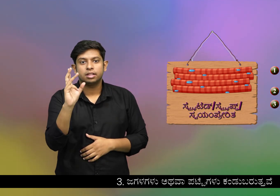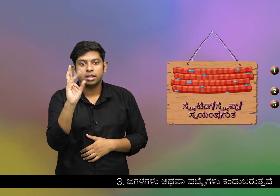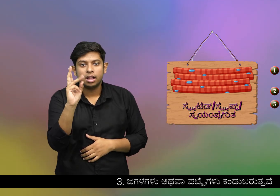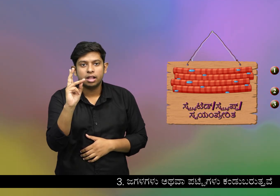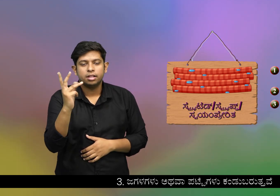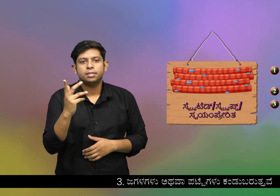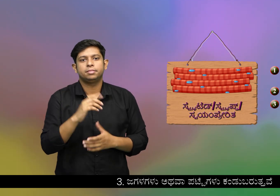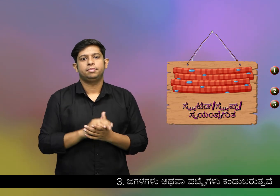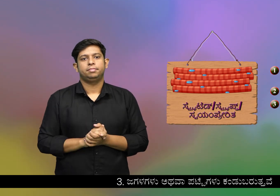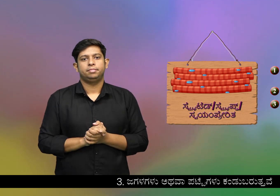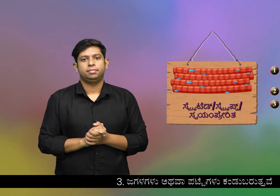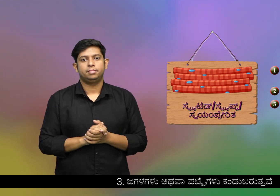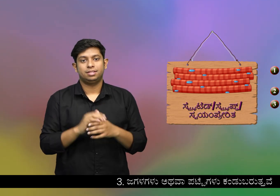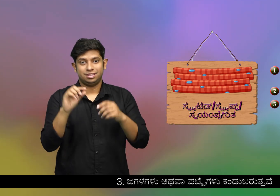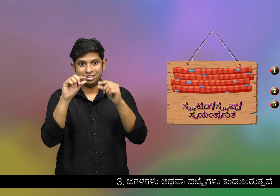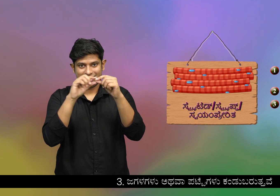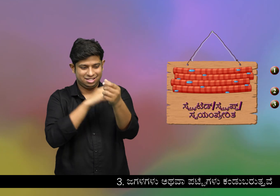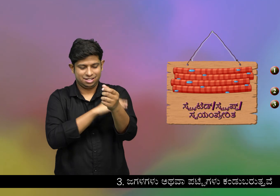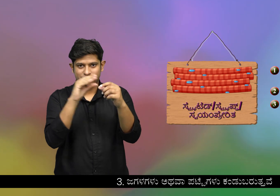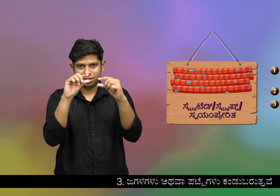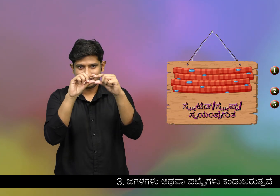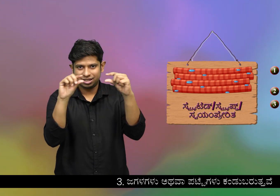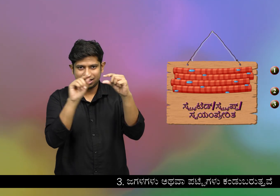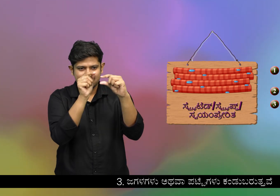ಜಗಳಗಳು ಅಥವಾ ಪಟ್ಟೆಗಳು ಕಂಡುಬರುತ್ತವೆ.